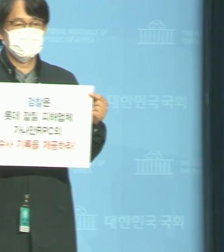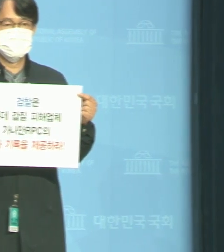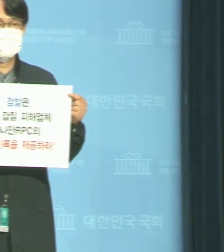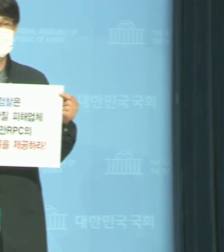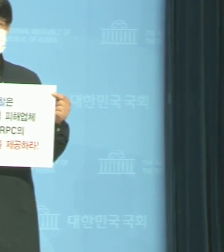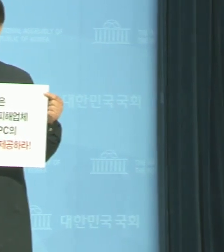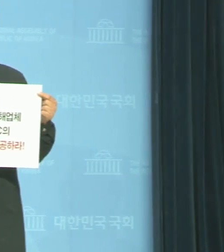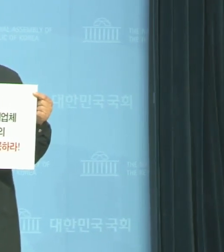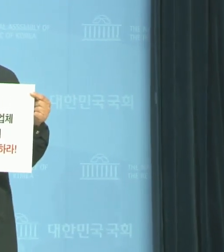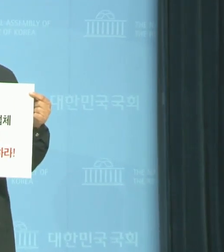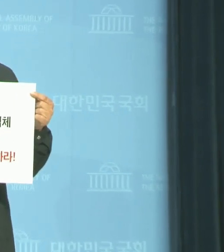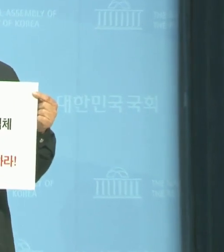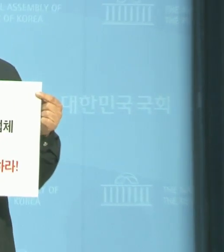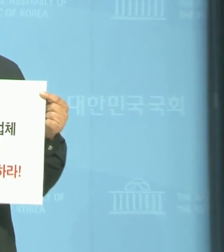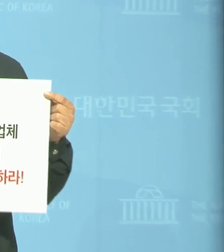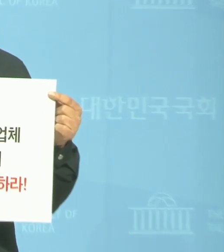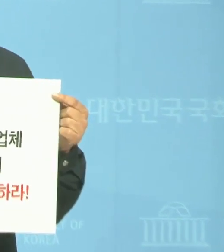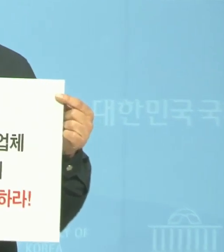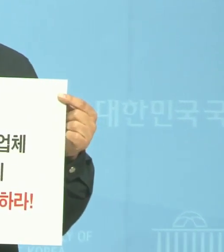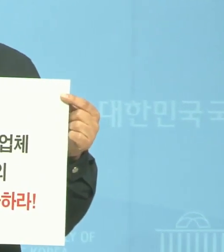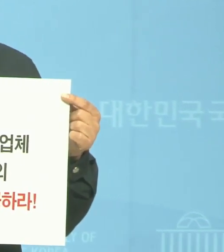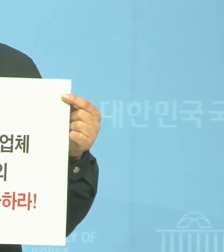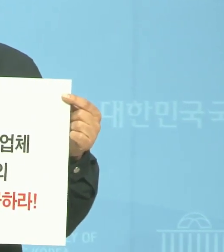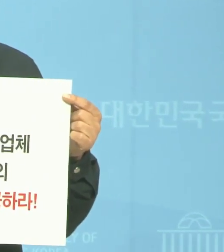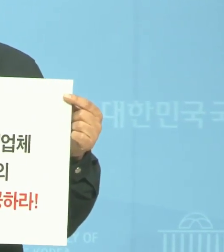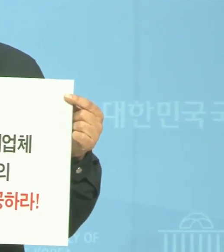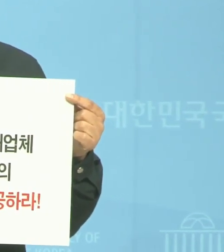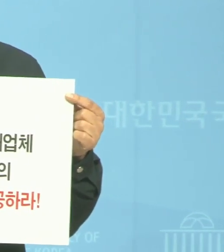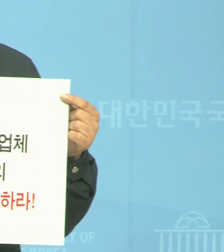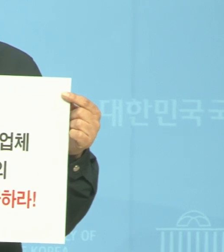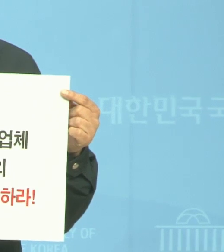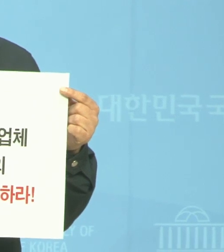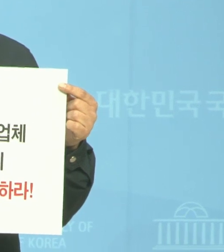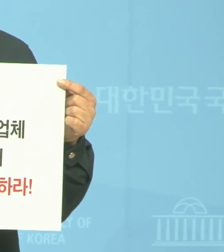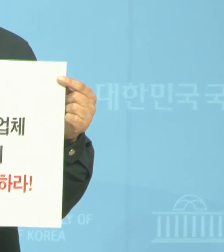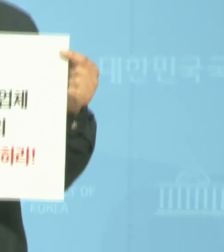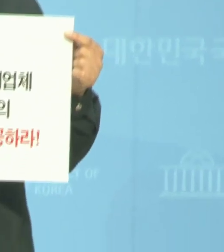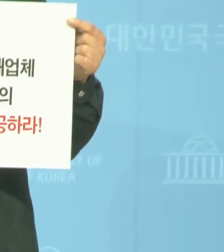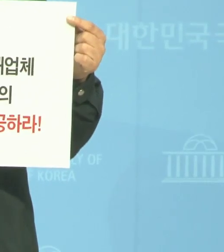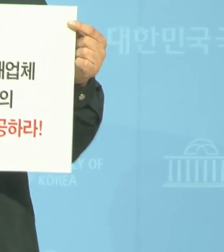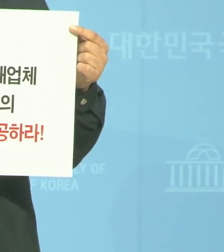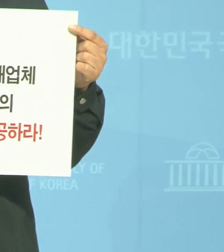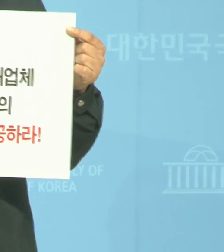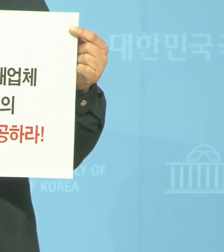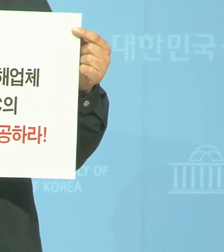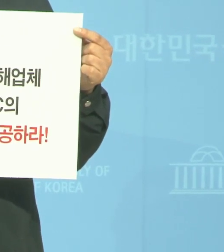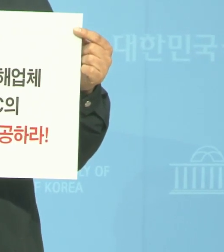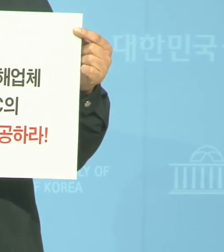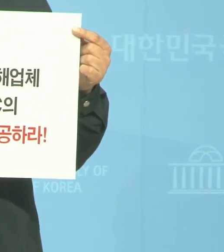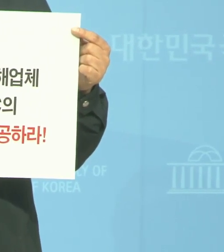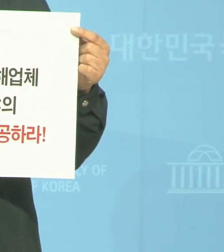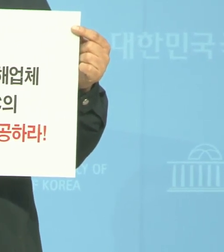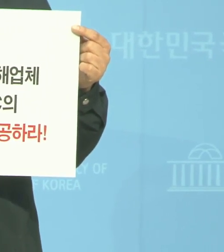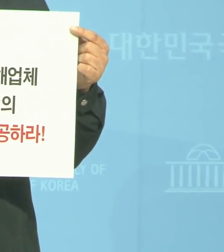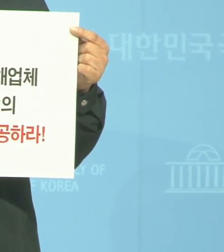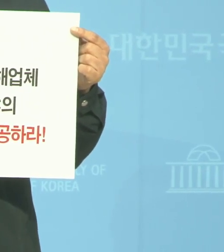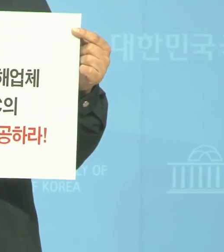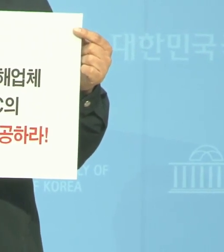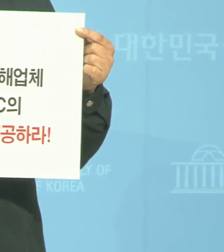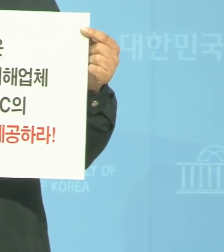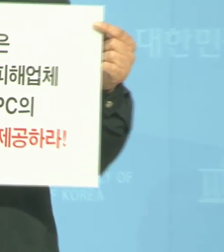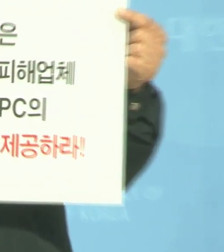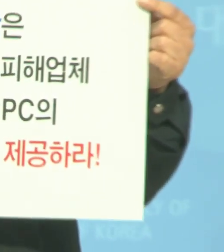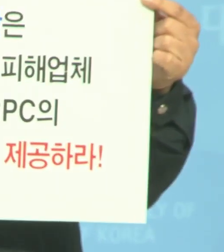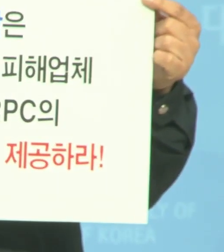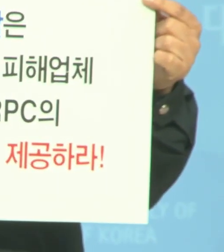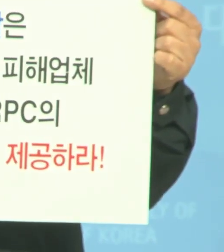당한 후에 힘겨운 싸움을 계속하고 있는 어 가나안 rpc 예 전